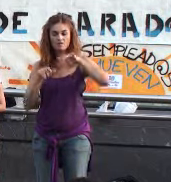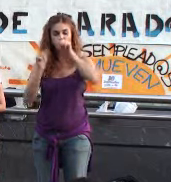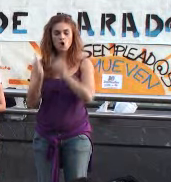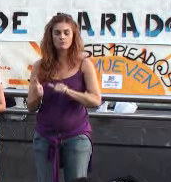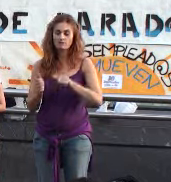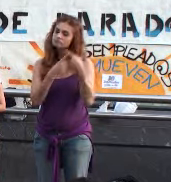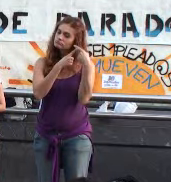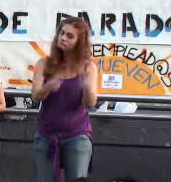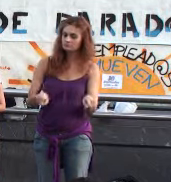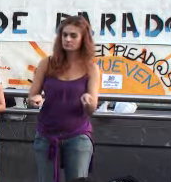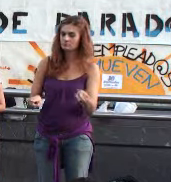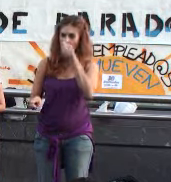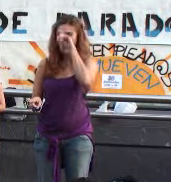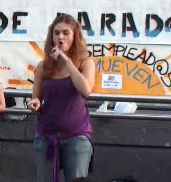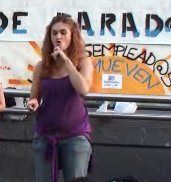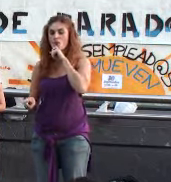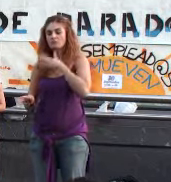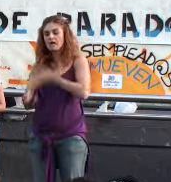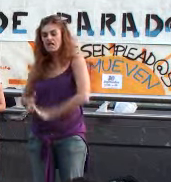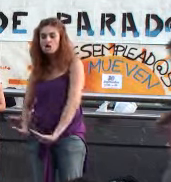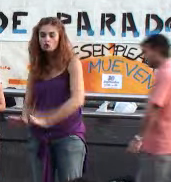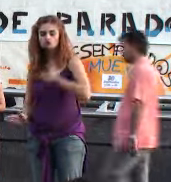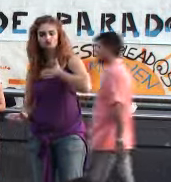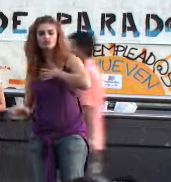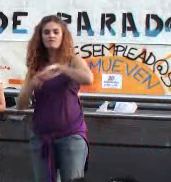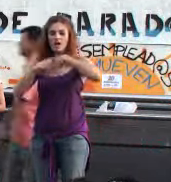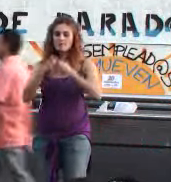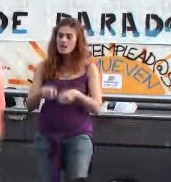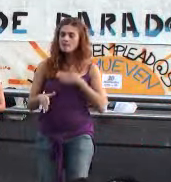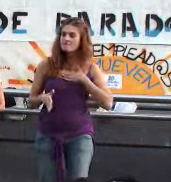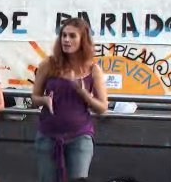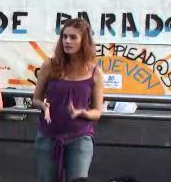las familias, con nuestros hijos, si los tenemos o si los queremos